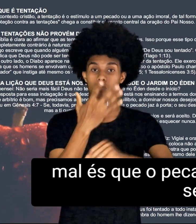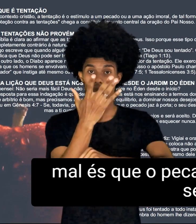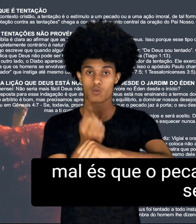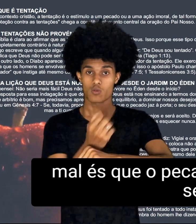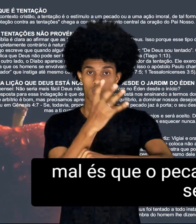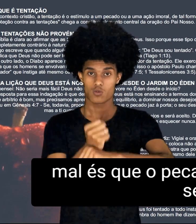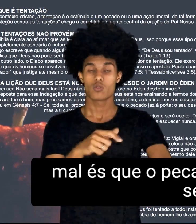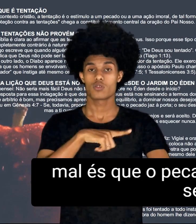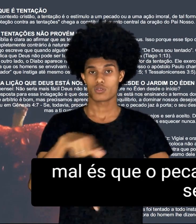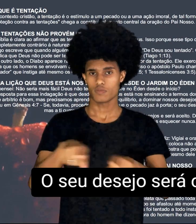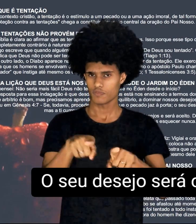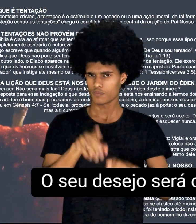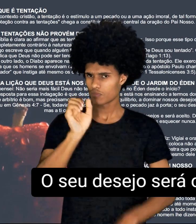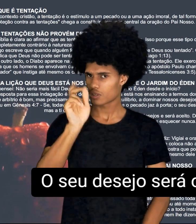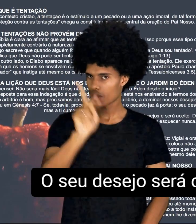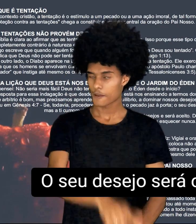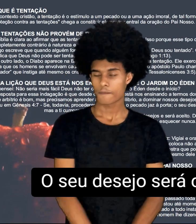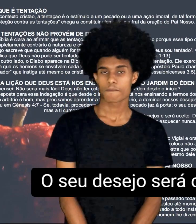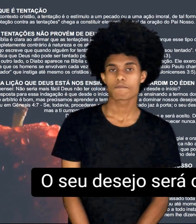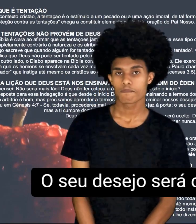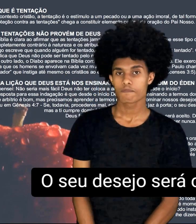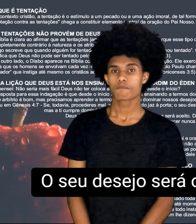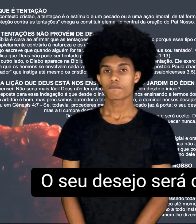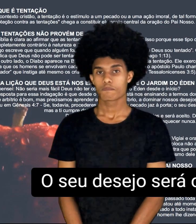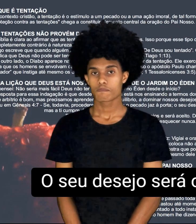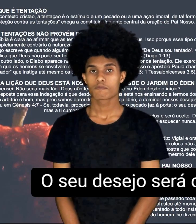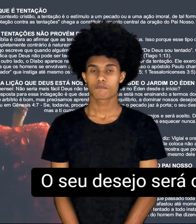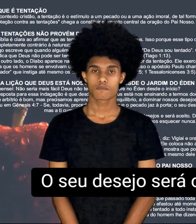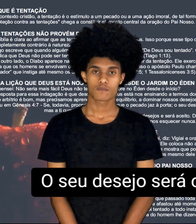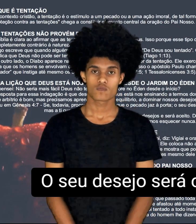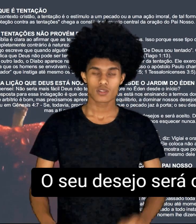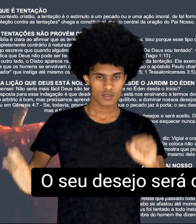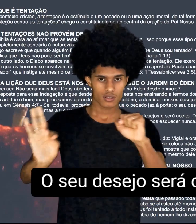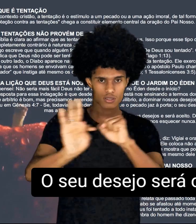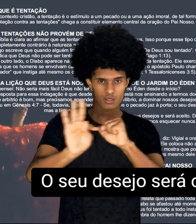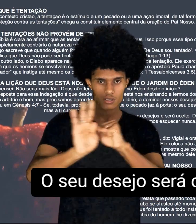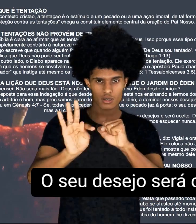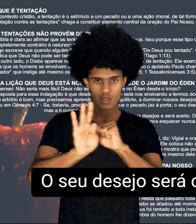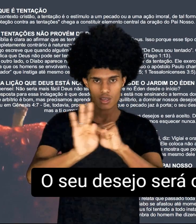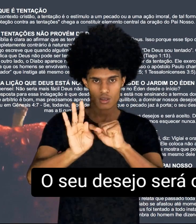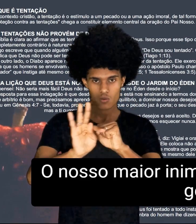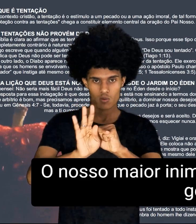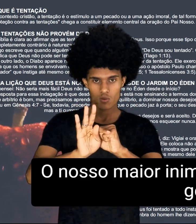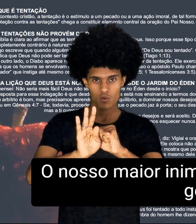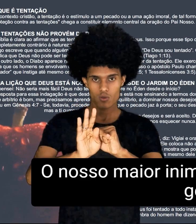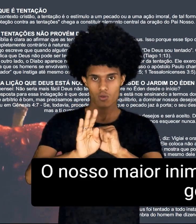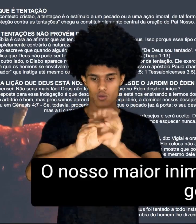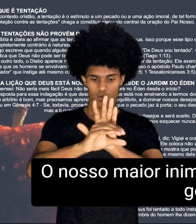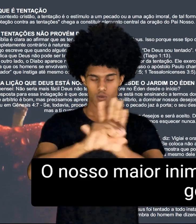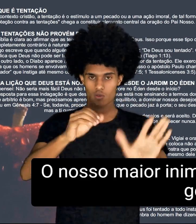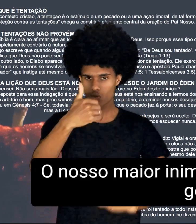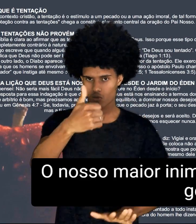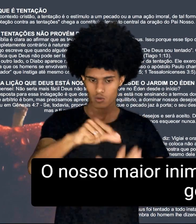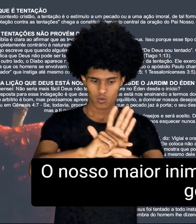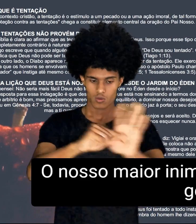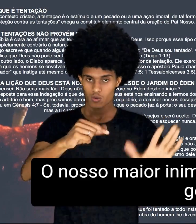à porta, o seu desejo será contra ti, o seu desejo será contra ti. Ou seja, quem vai ser nosso maior inimigo?